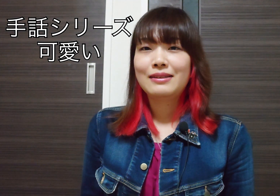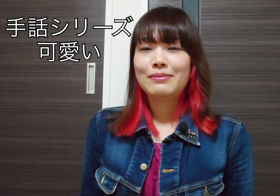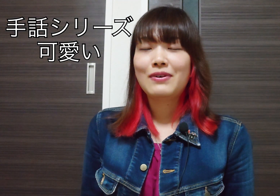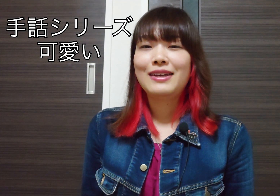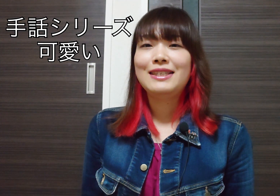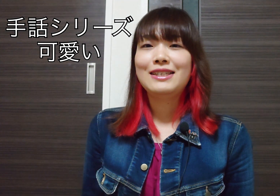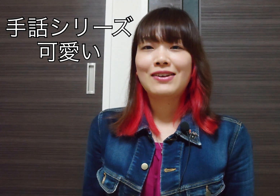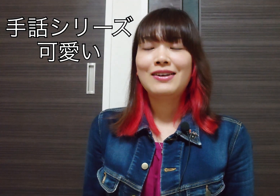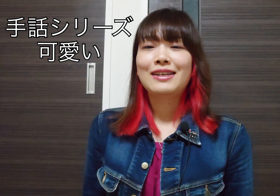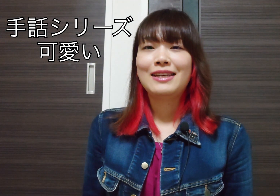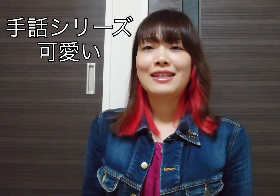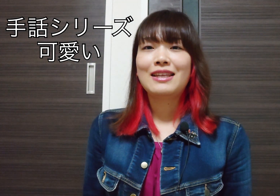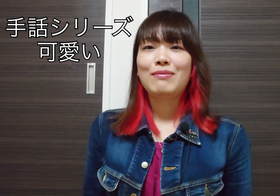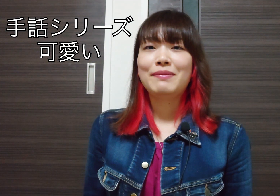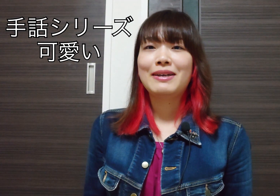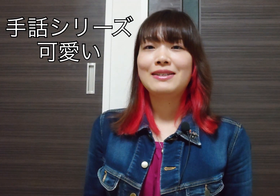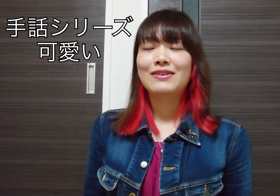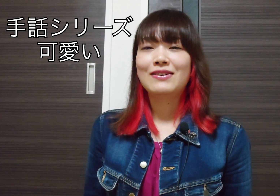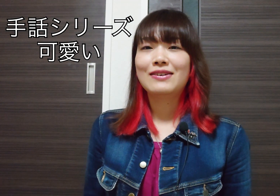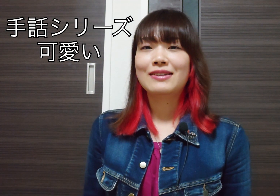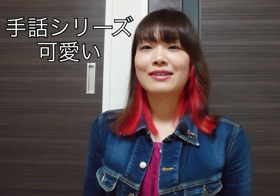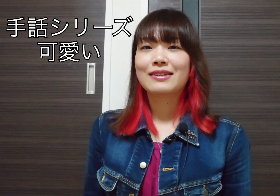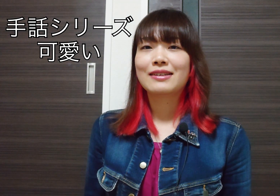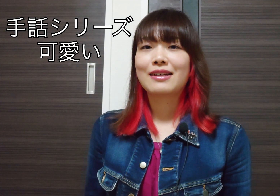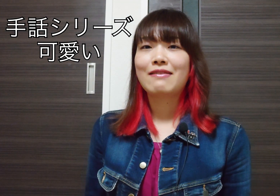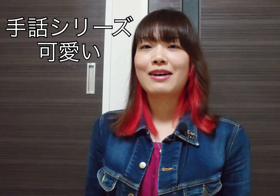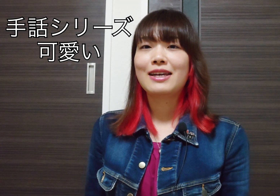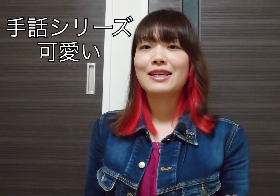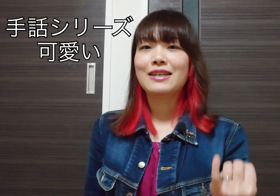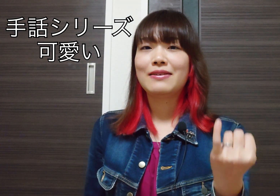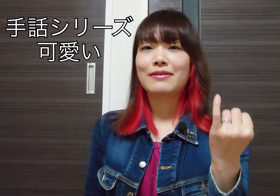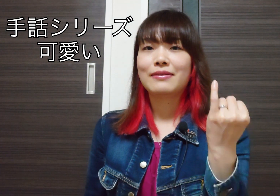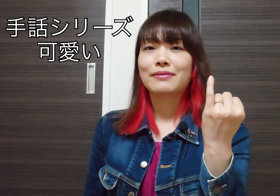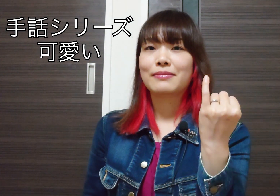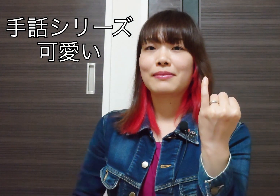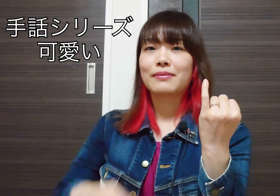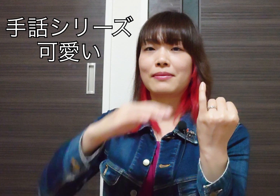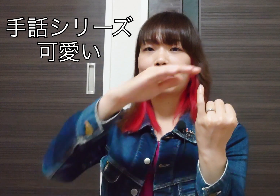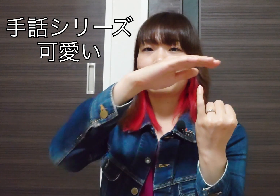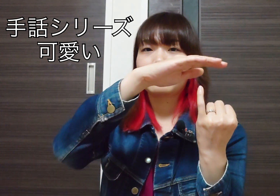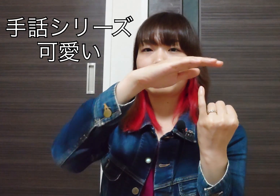もう一度やってみましょう。可愛い。